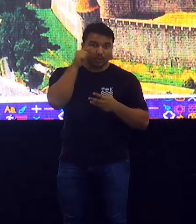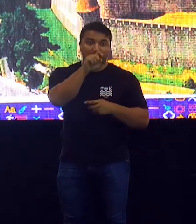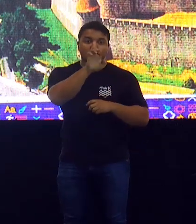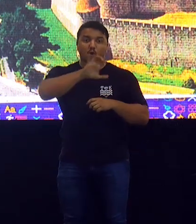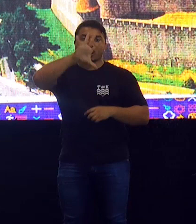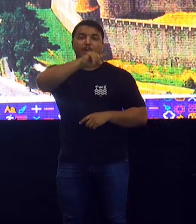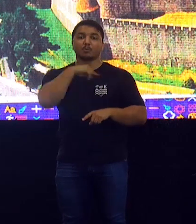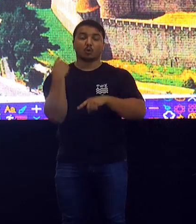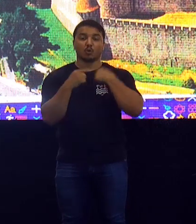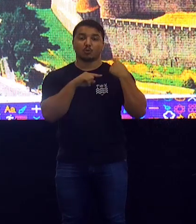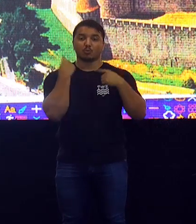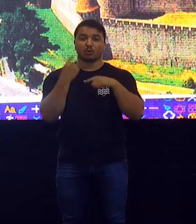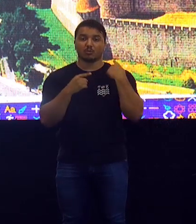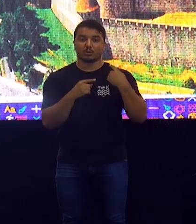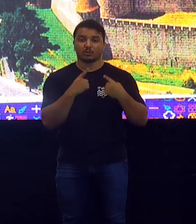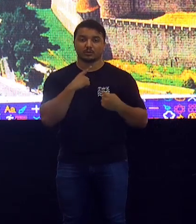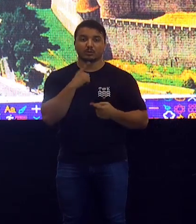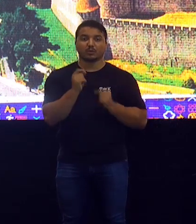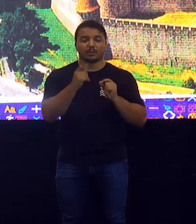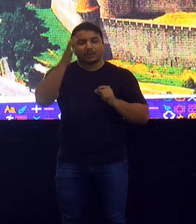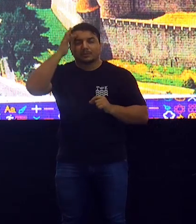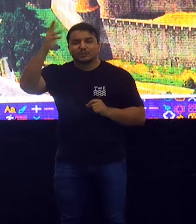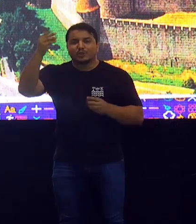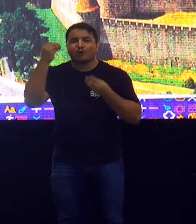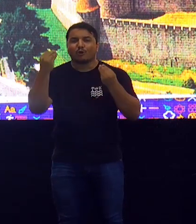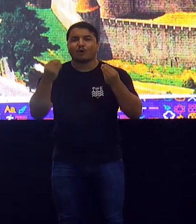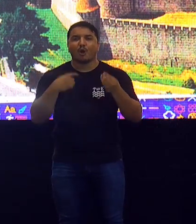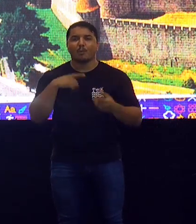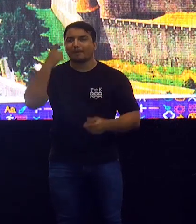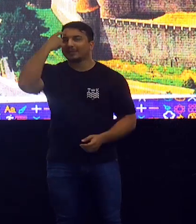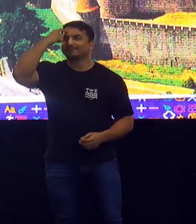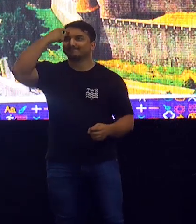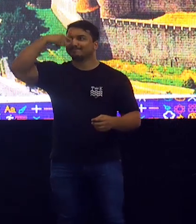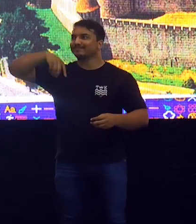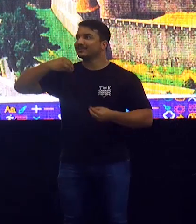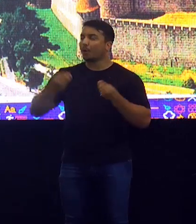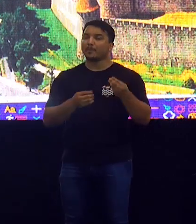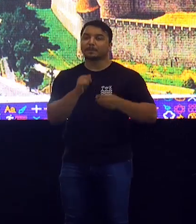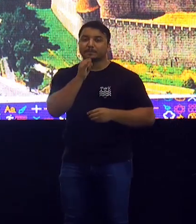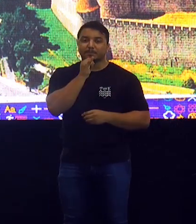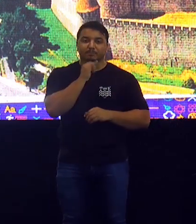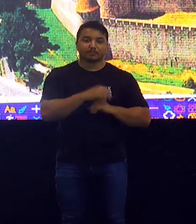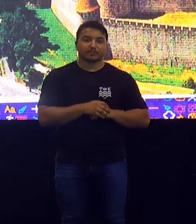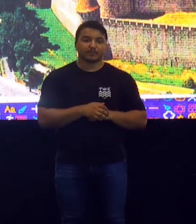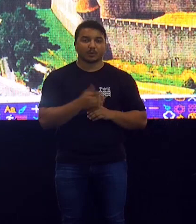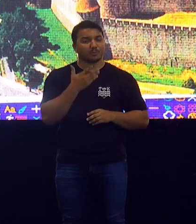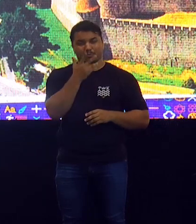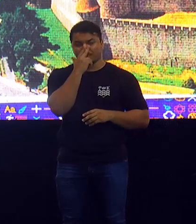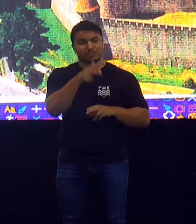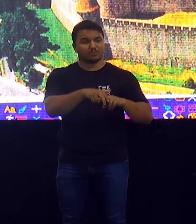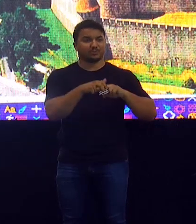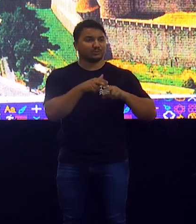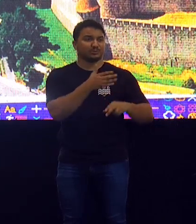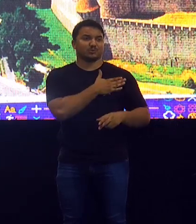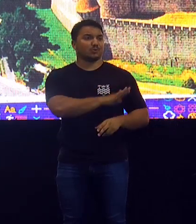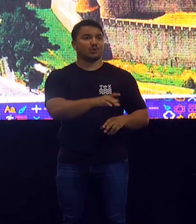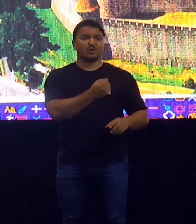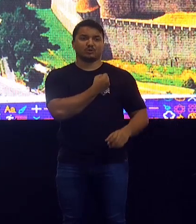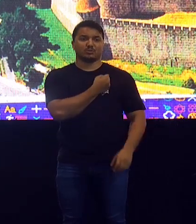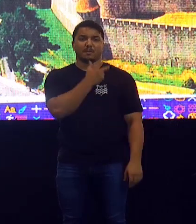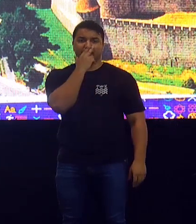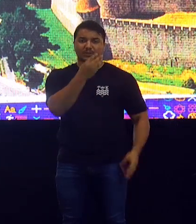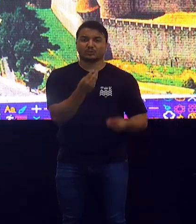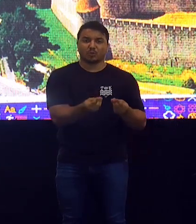vezes, quando a gente fala de frações, a pessoa não tem dimensão do que é. Por isso que eu não gosto de número, porque número é uma coisa